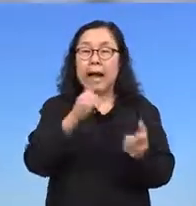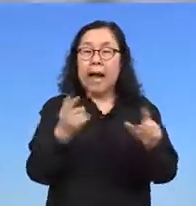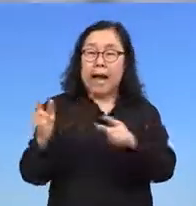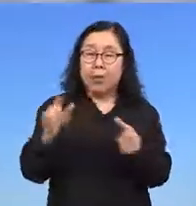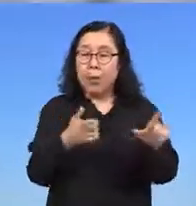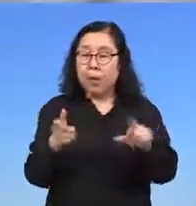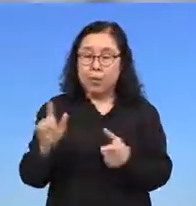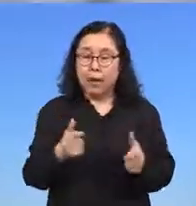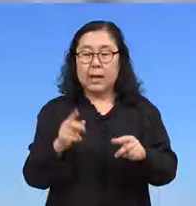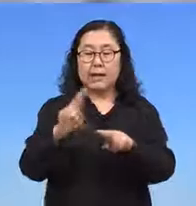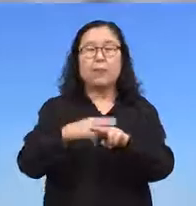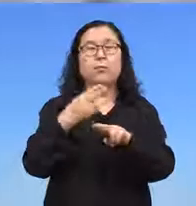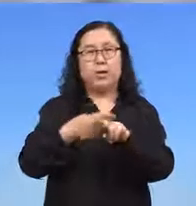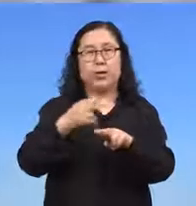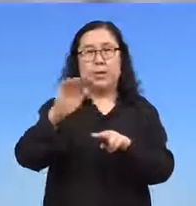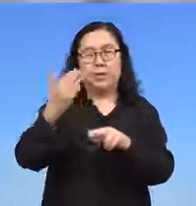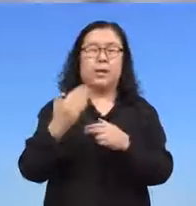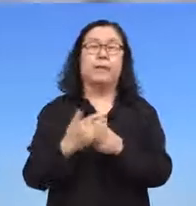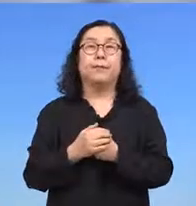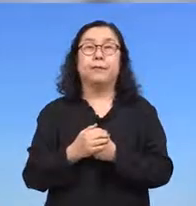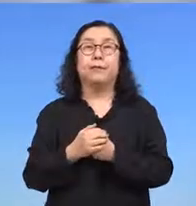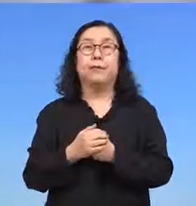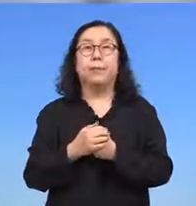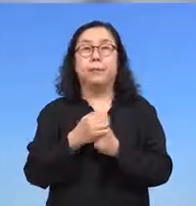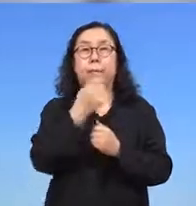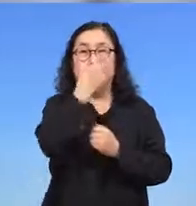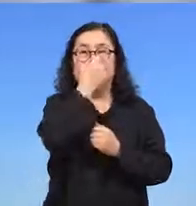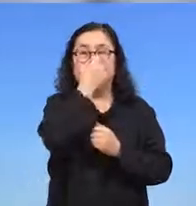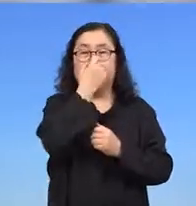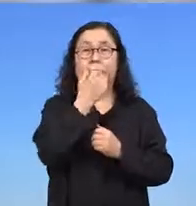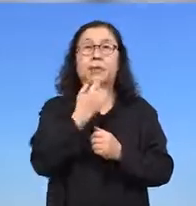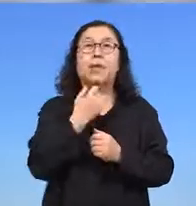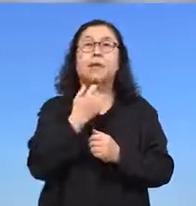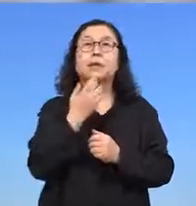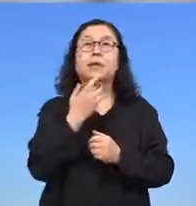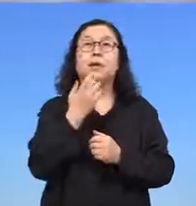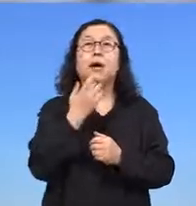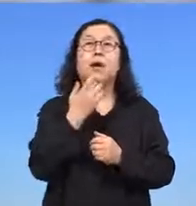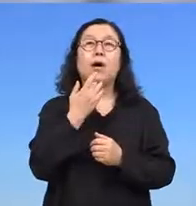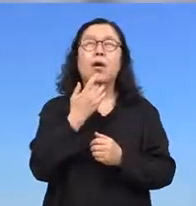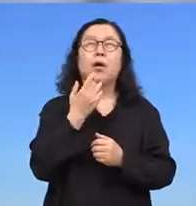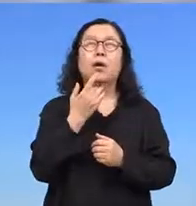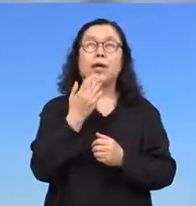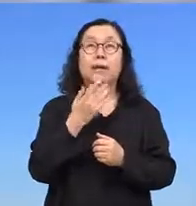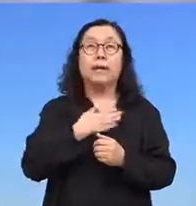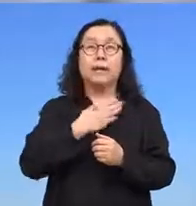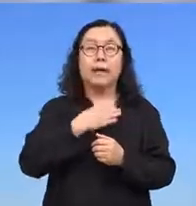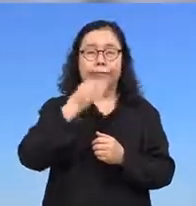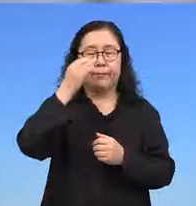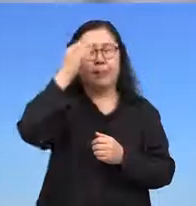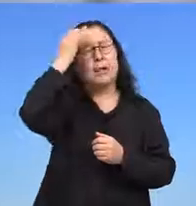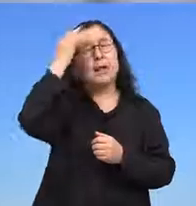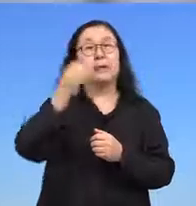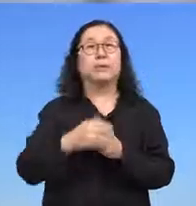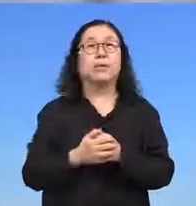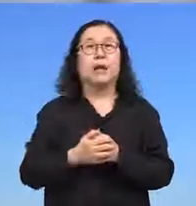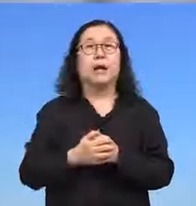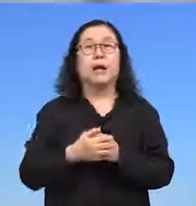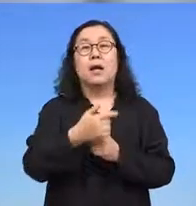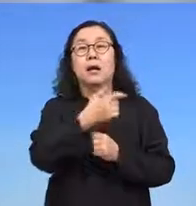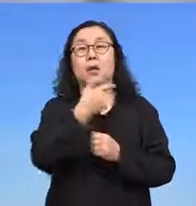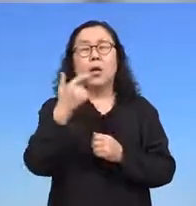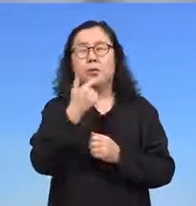이 하루하루가 하나님 주신 선물이 되더라고요. 지난 화요일 날 이걸 깨달은 겁니다. 너무너무